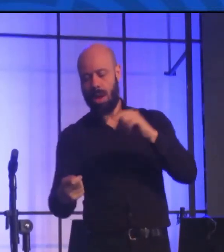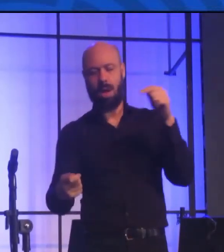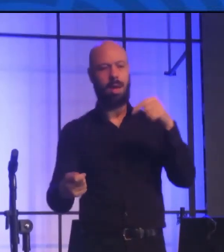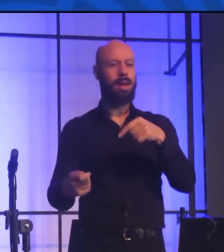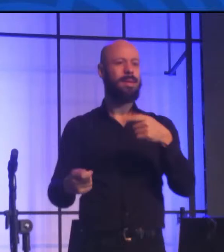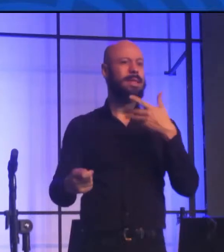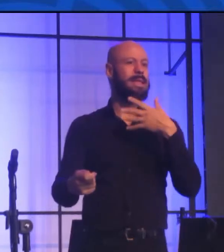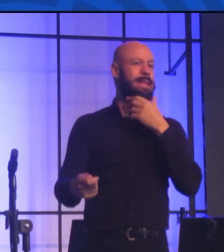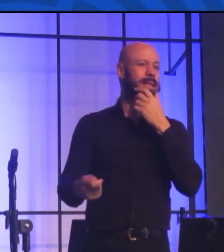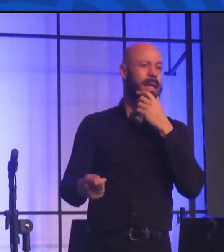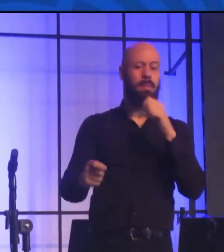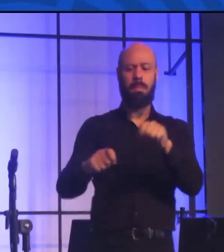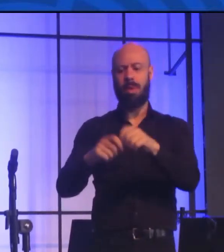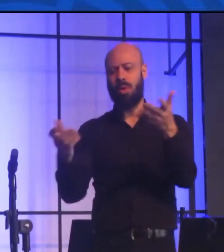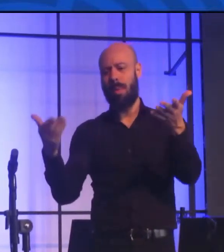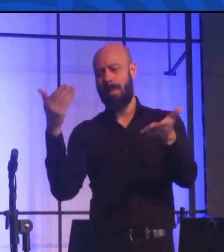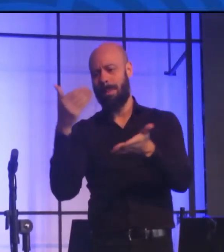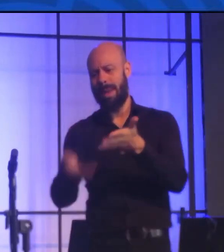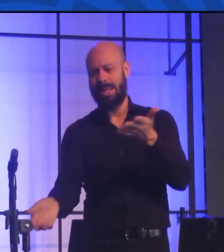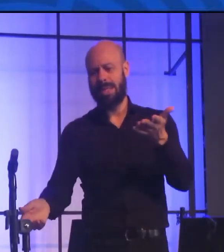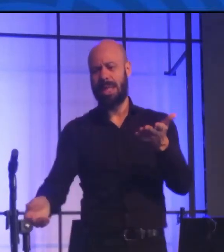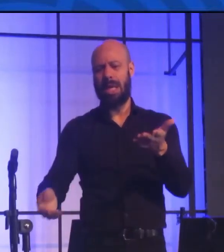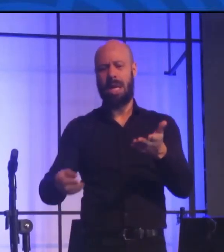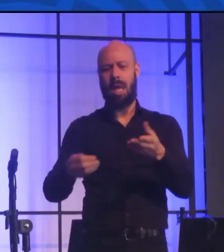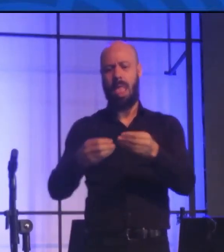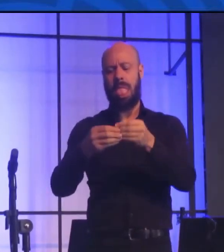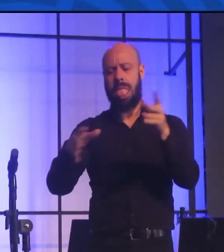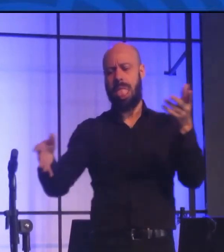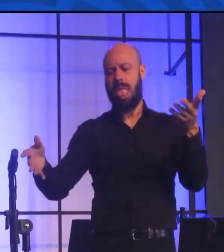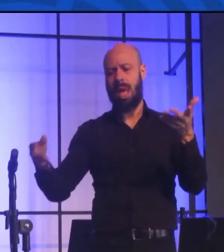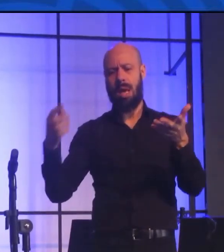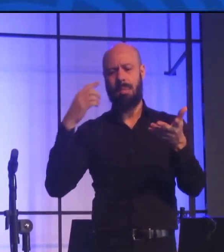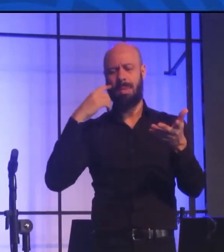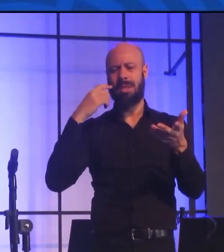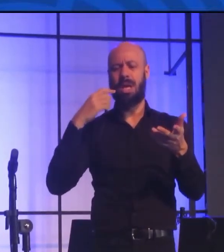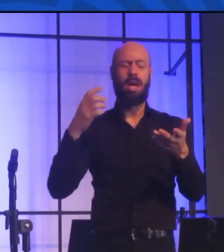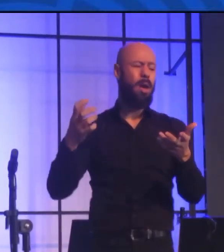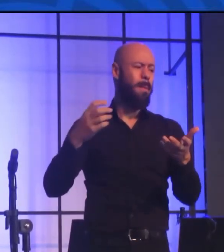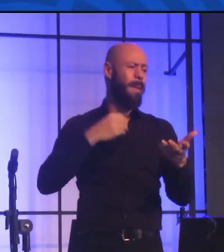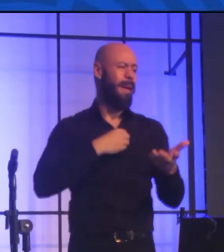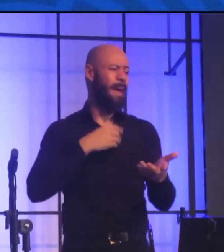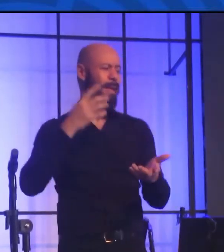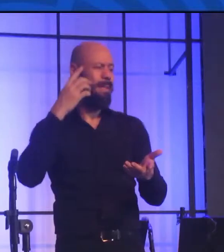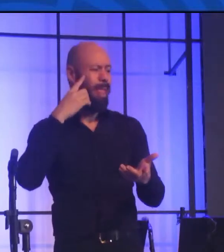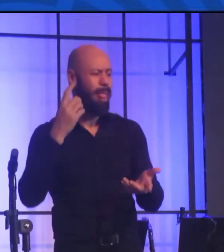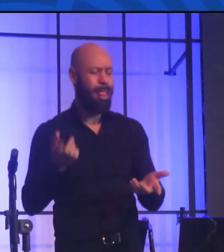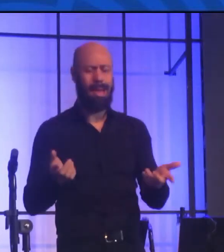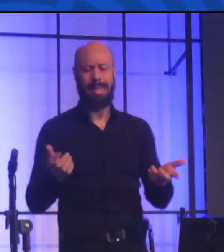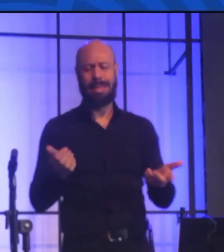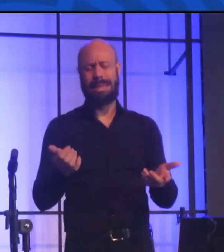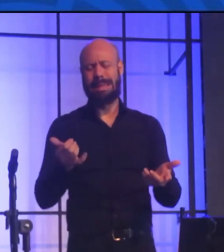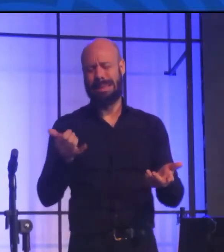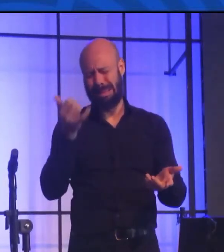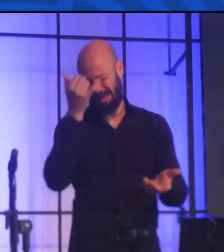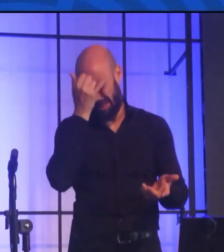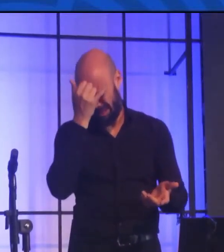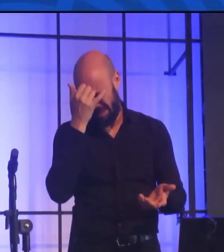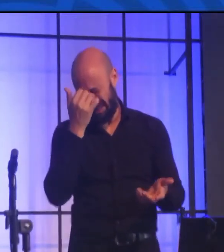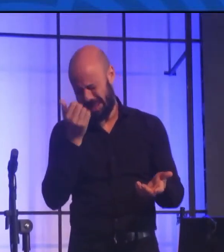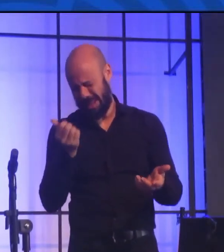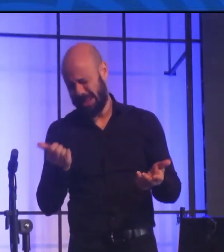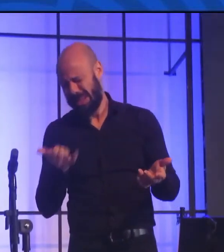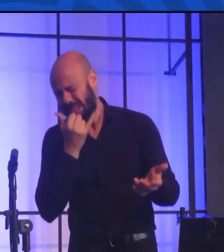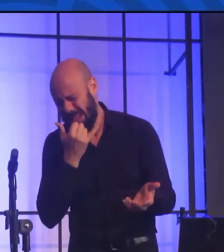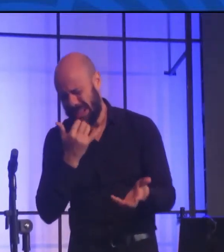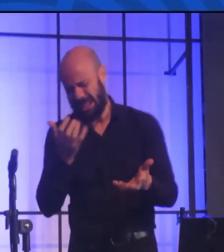caiu, quebrou, eu perdi, eu estraguei. O menino podia confessar, se abrir, se arrepender, se abrir diante de Deus, e